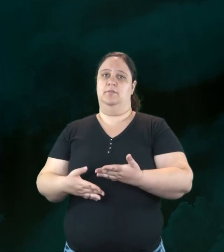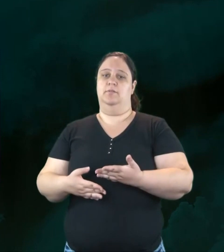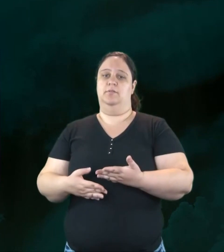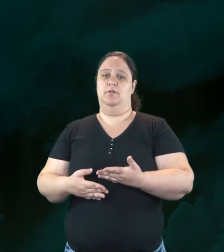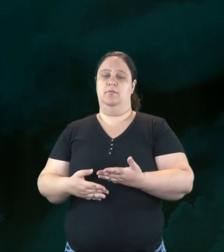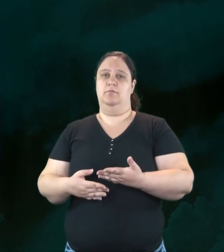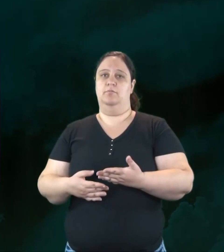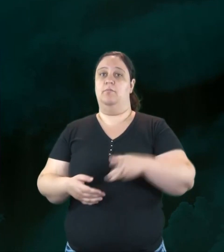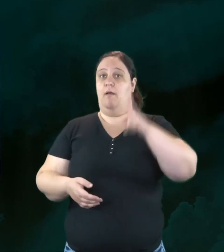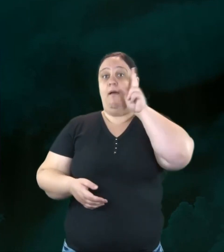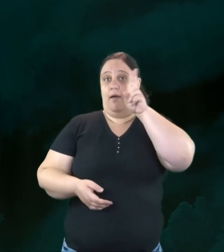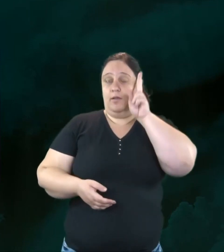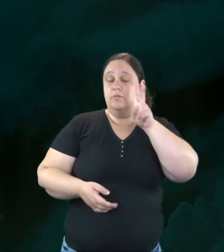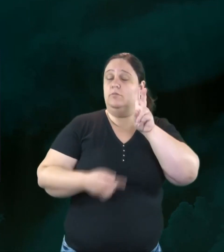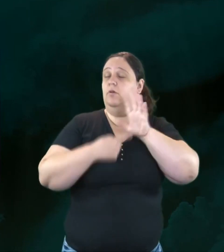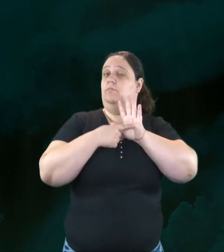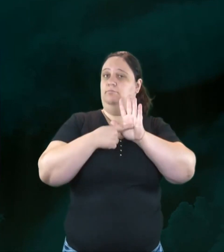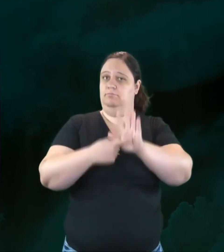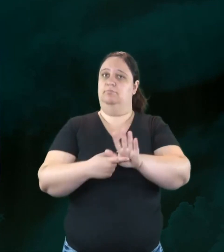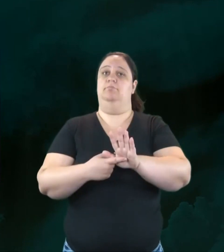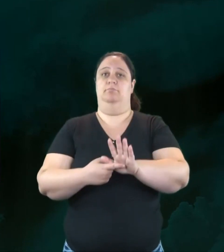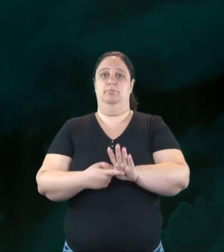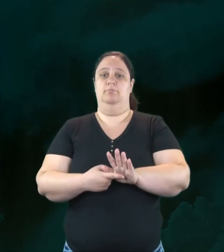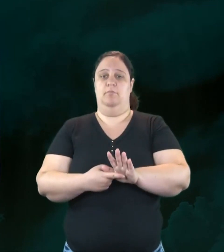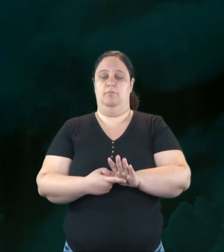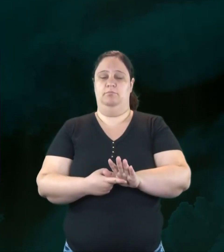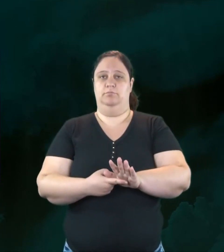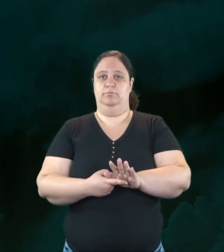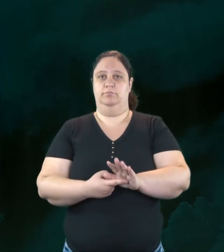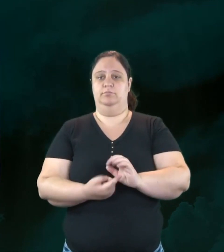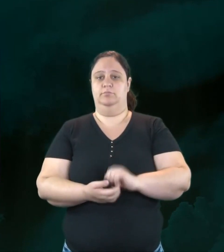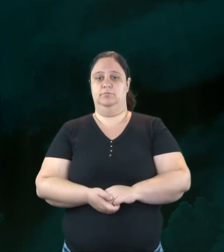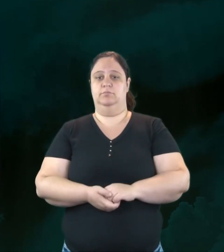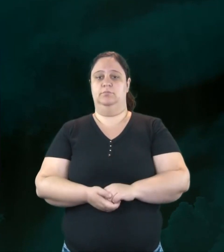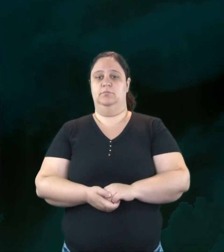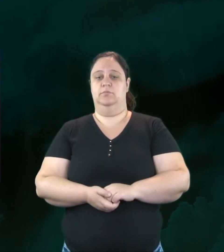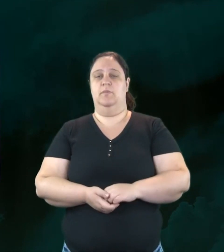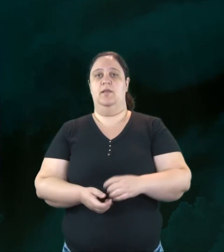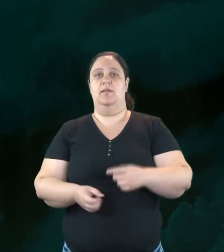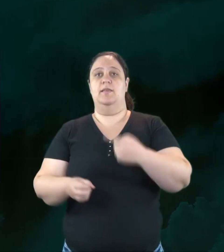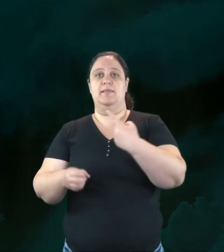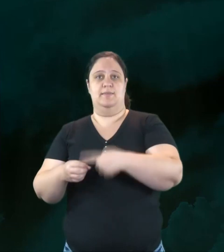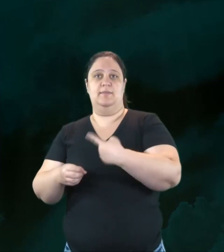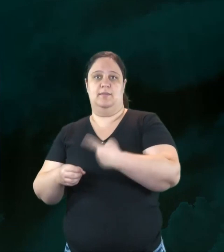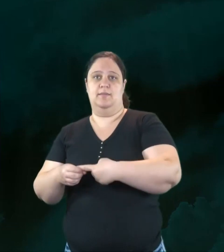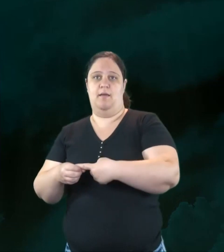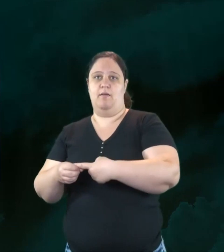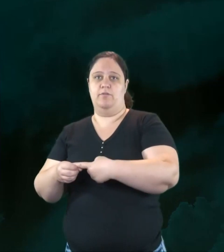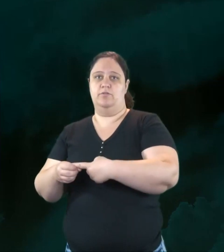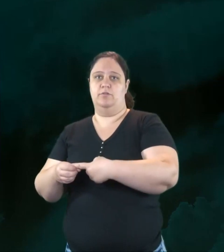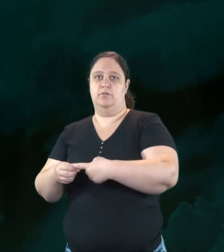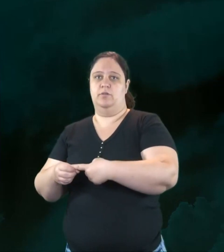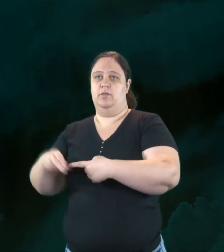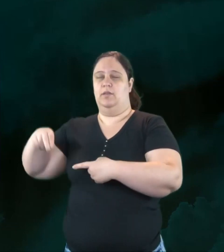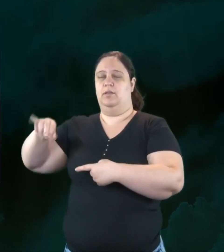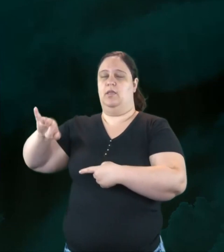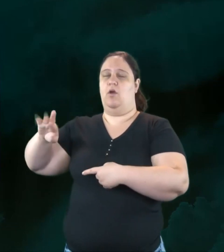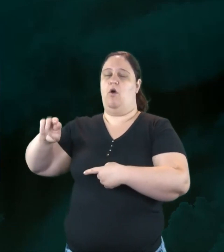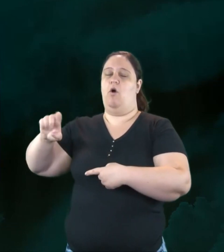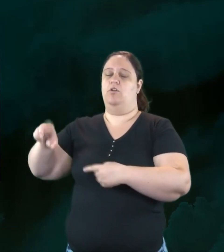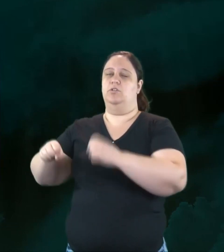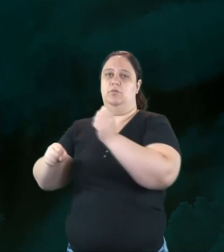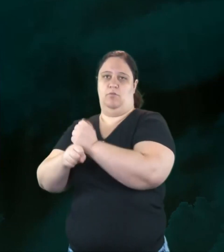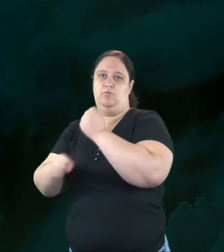pela história, nós sabemos que tanto nas cidades que o Nimrod edificou, quanto na Torre